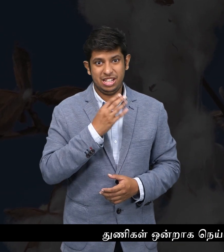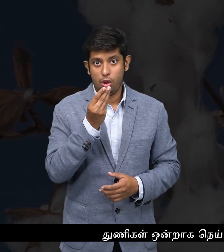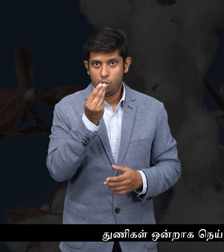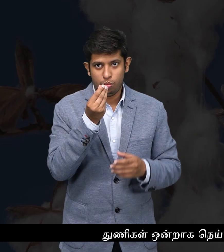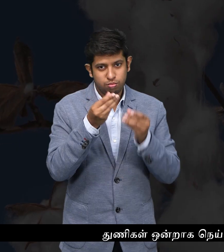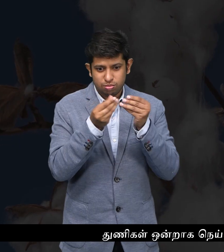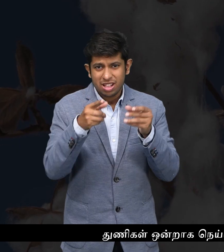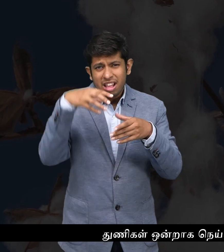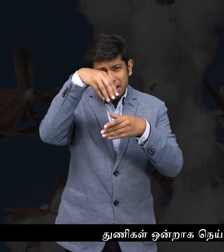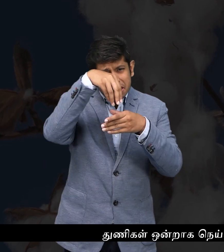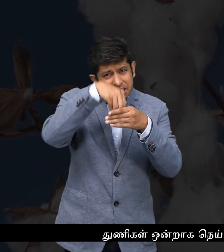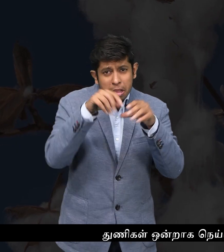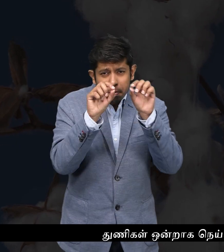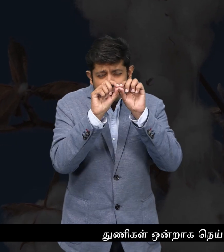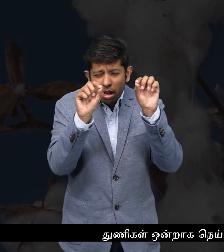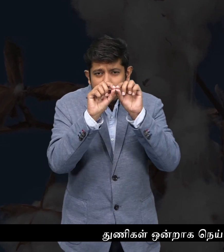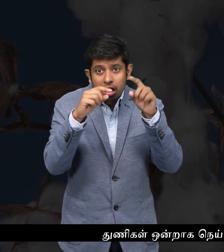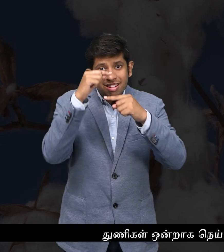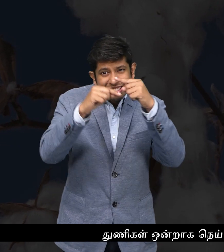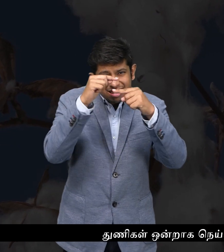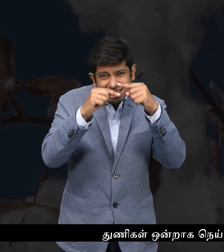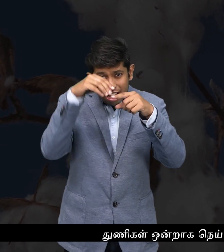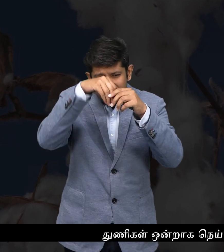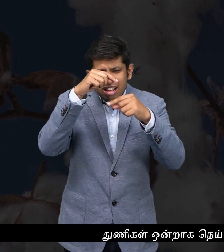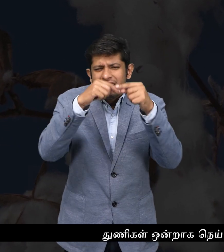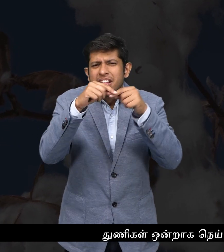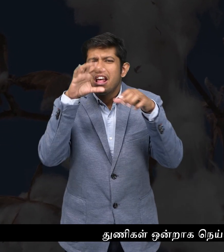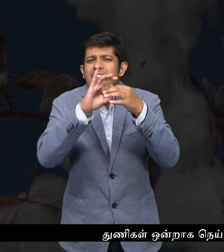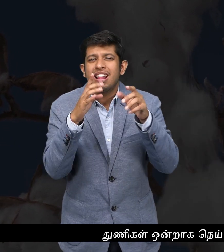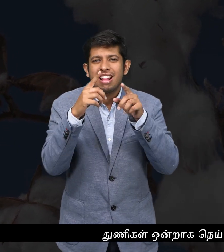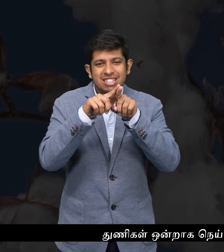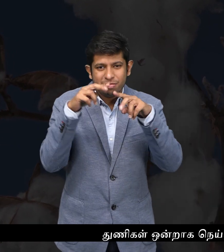துணிகள் ஒன்றாக நெய்யப்பட்ட அல்லது பின்னப்பட்ட நூல்களால் ஆனவை.